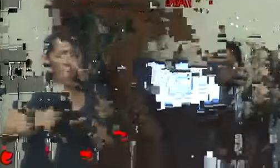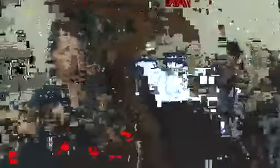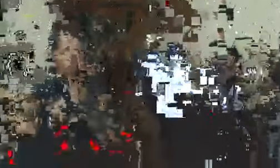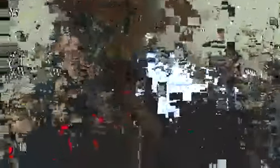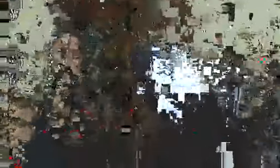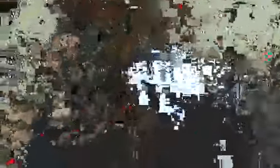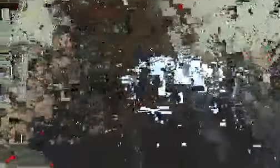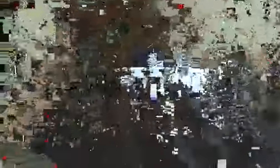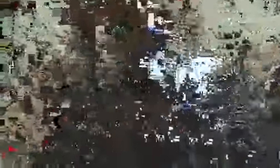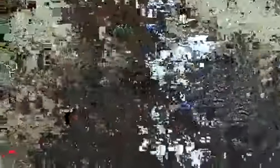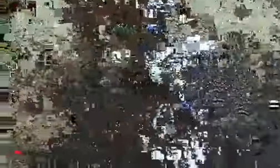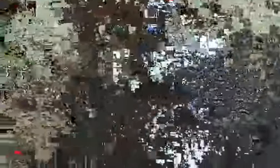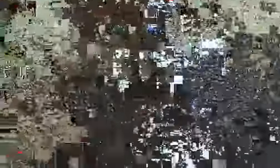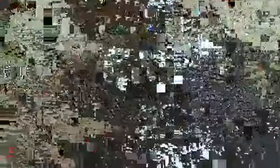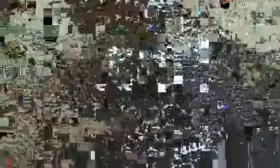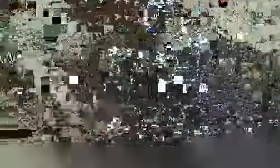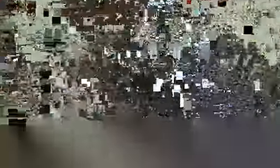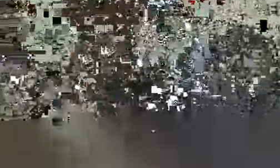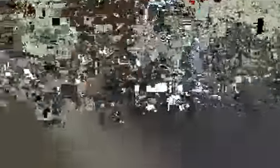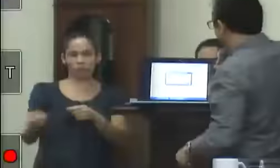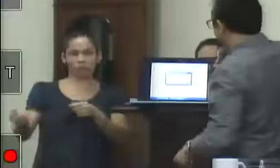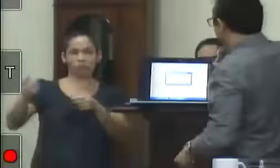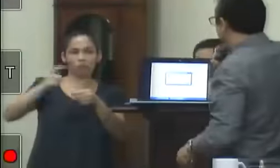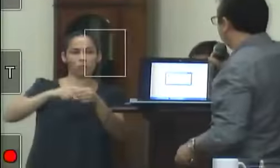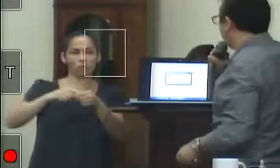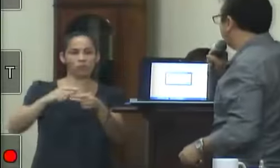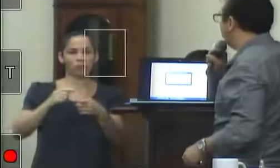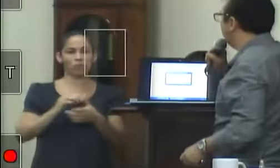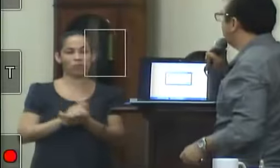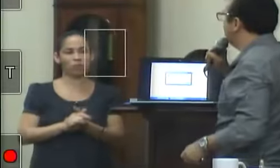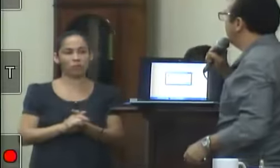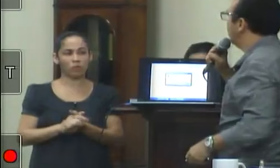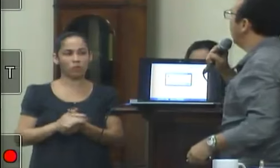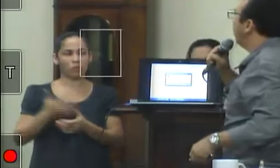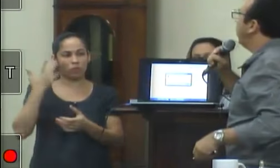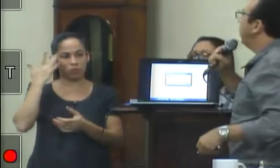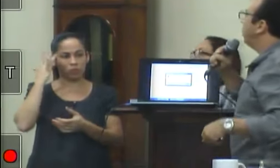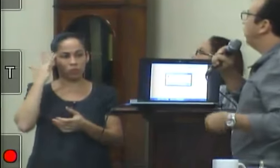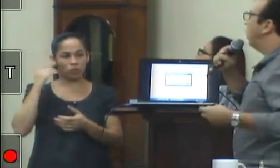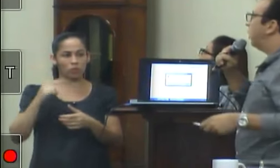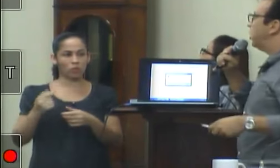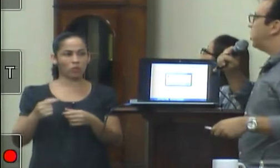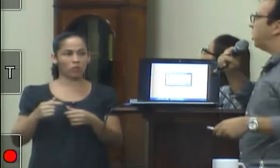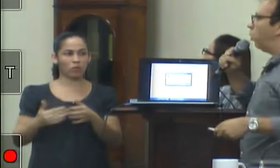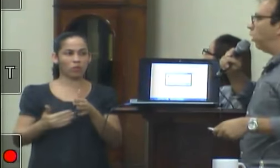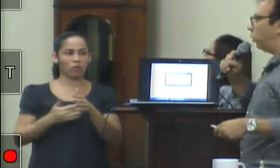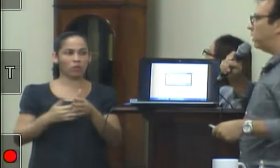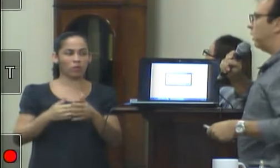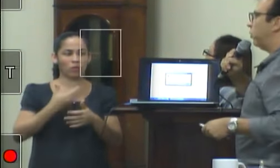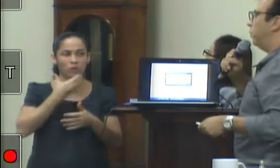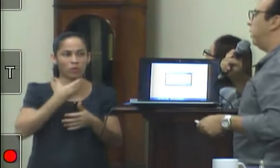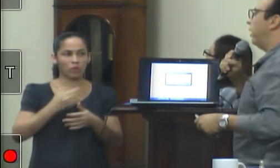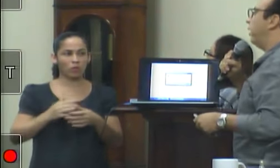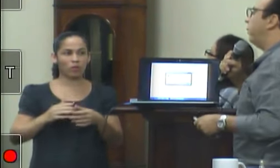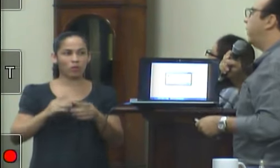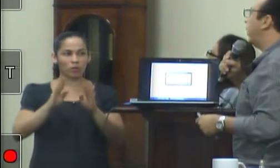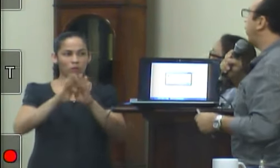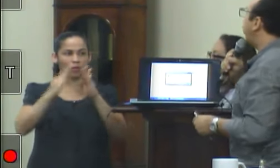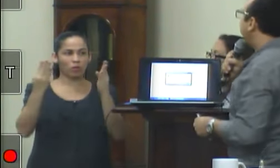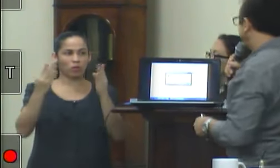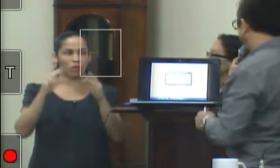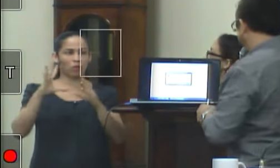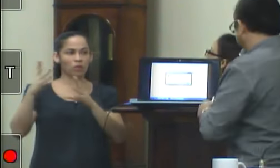vão retomar. A gente acha que até o final do período do ano a gente inaugura todas elas. Ô,